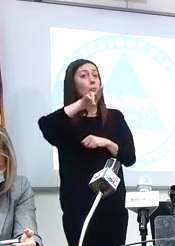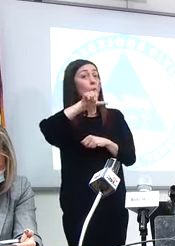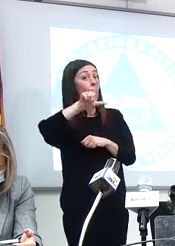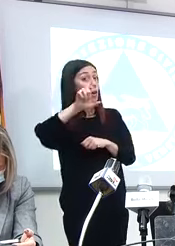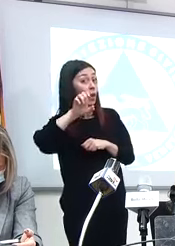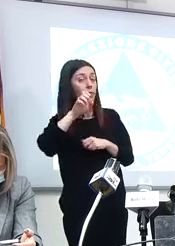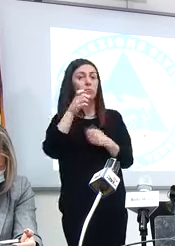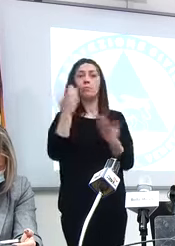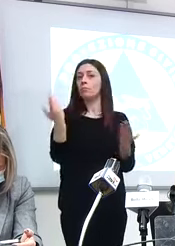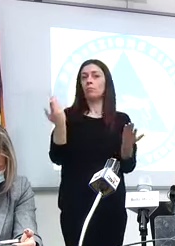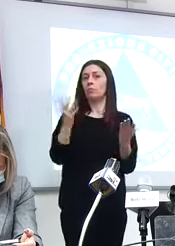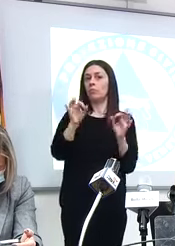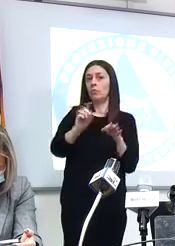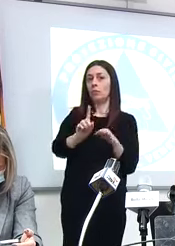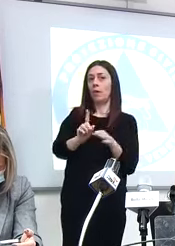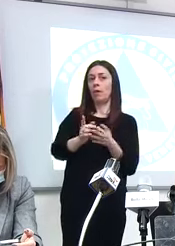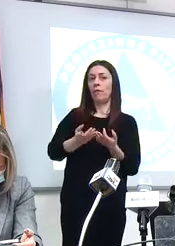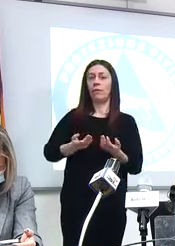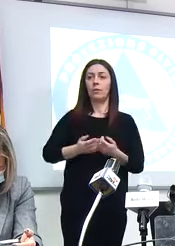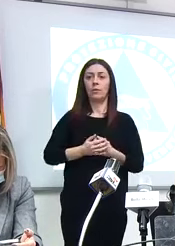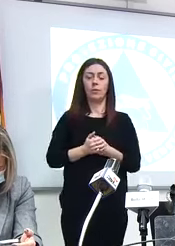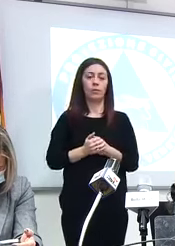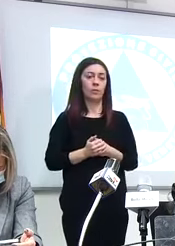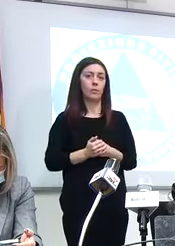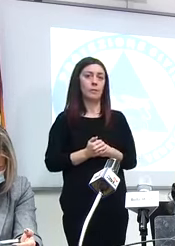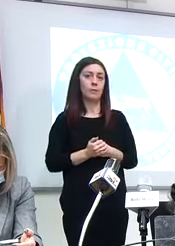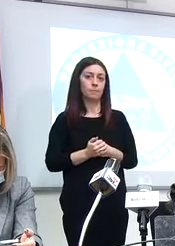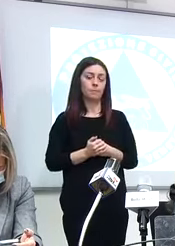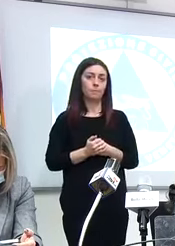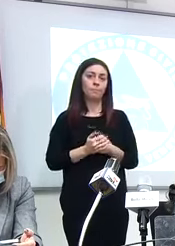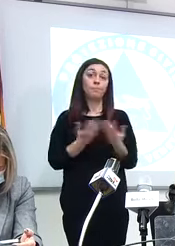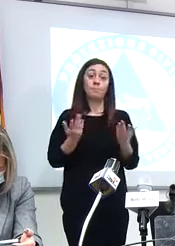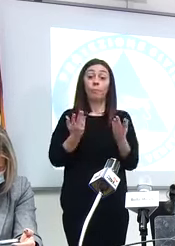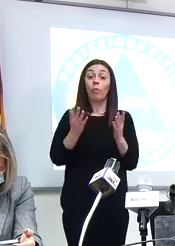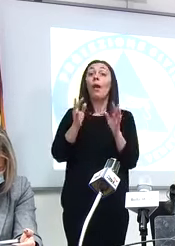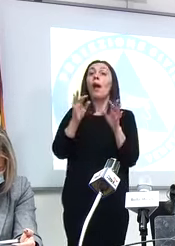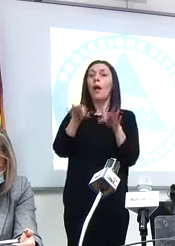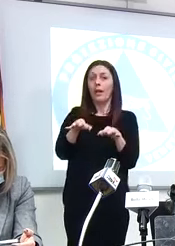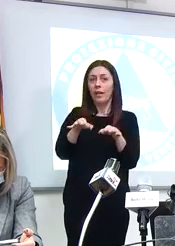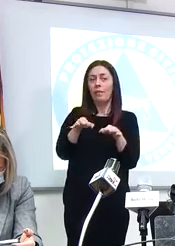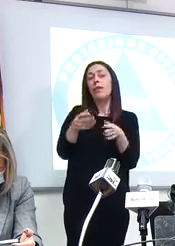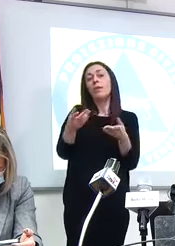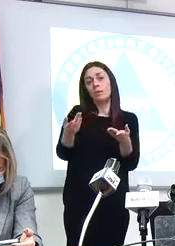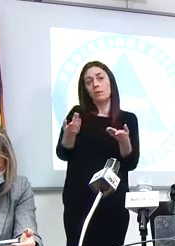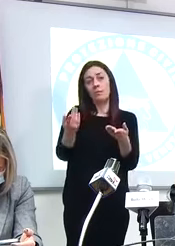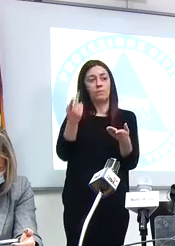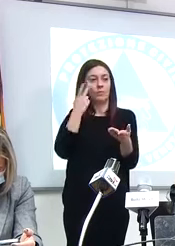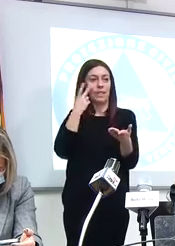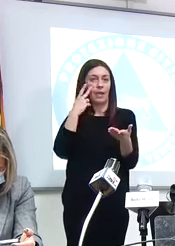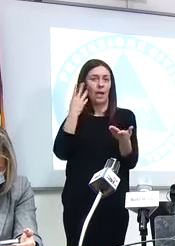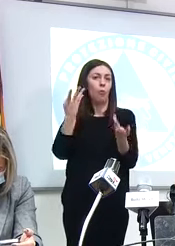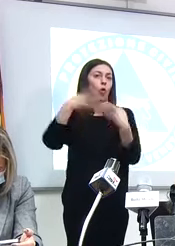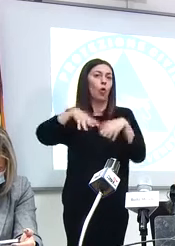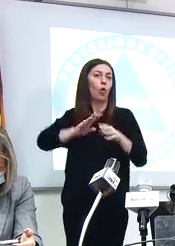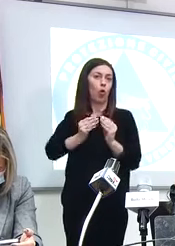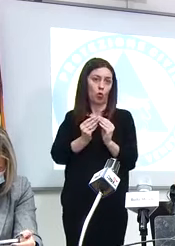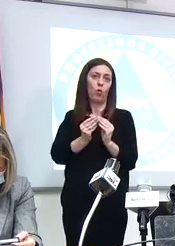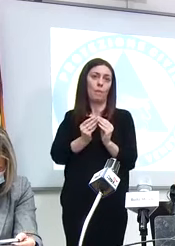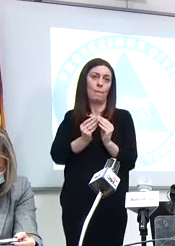ci sono, ma è chiaramente il logo nazionale e quindi quando arriveranno, insomma, le terremo in considerazione e